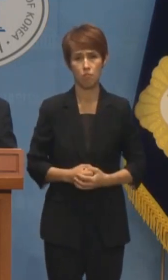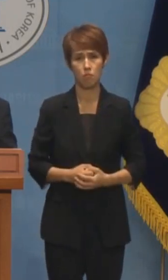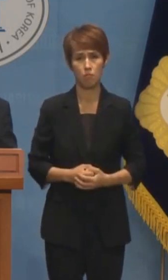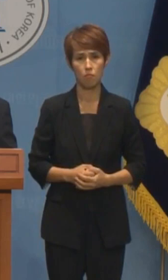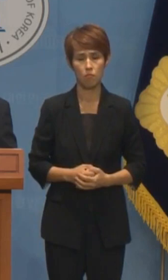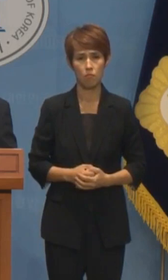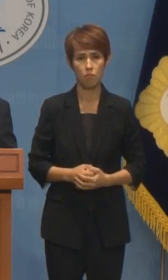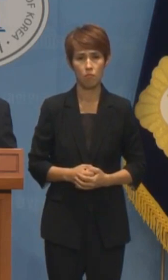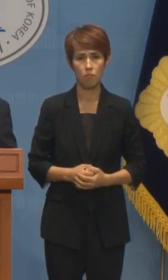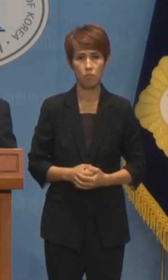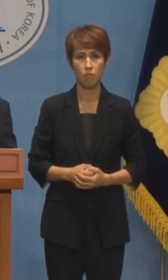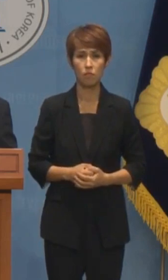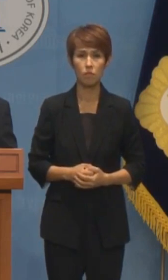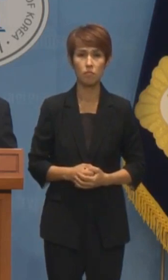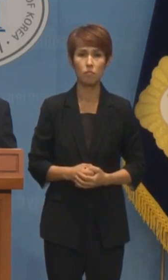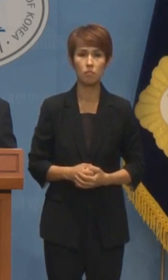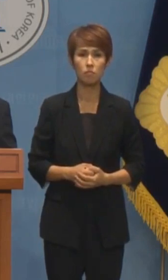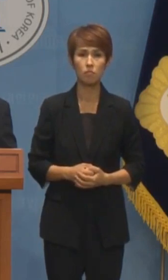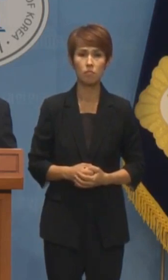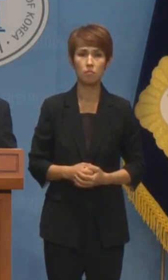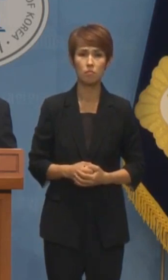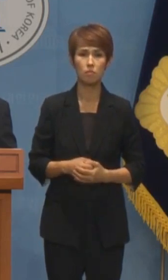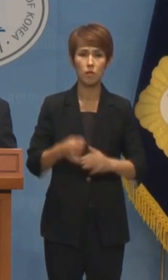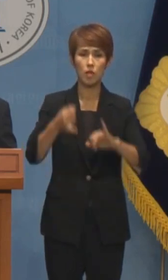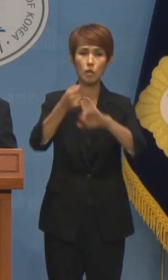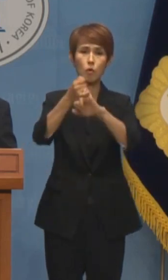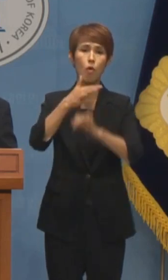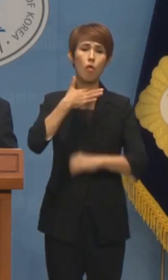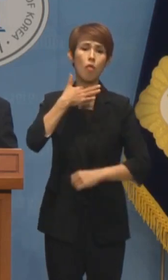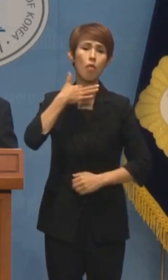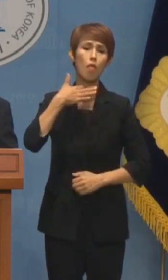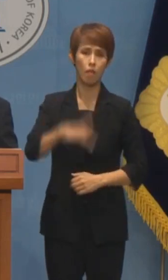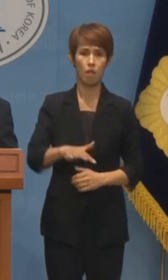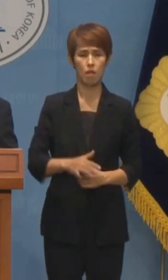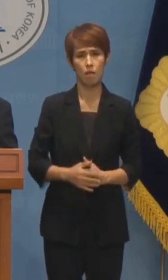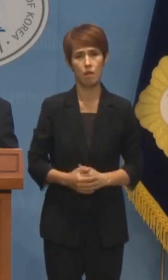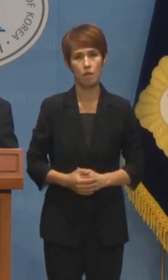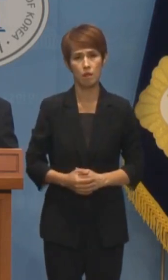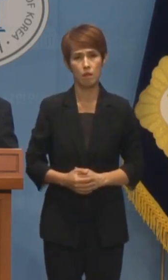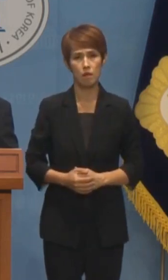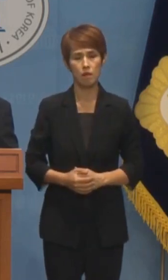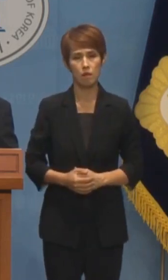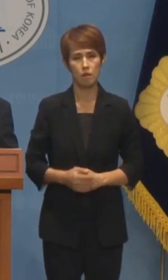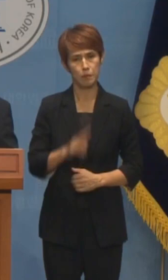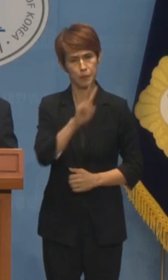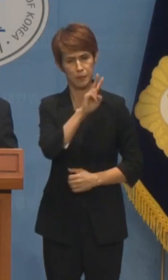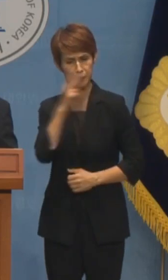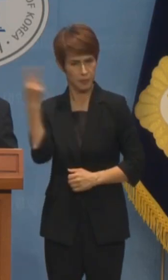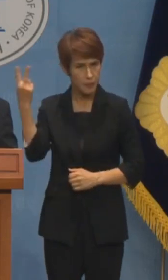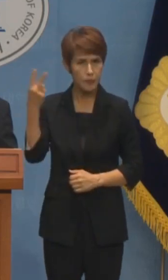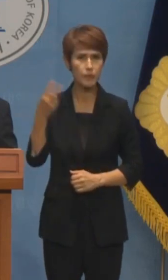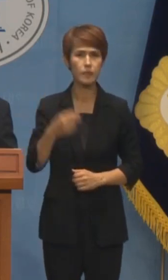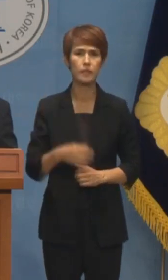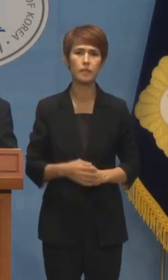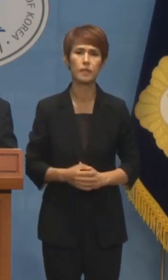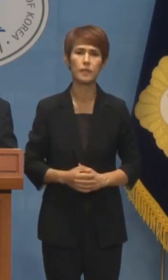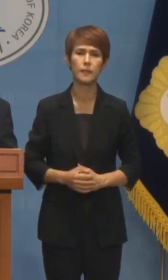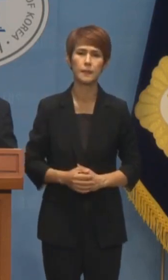오히려 적반하장으로 약속한 적 없다며 손바닥 뒤집듯 국민과 한